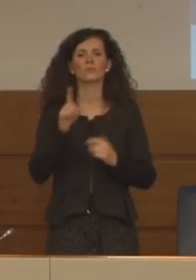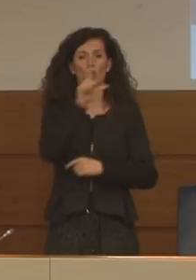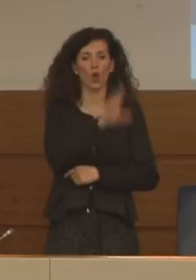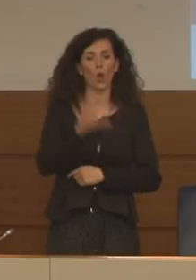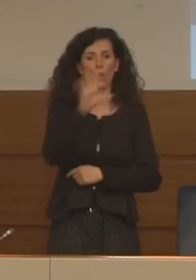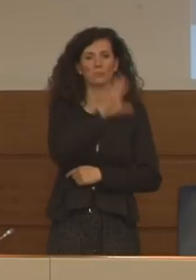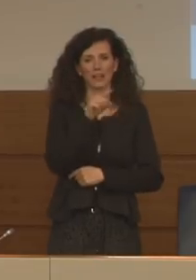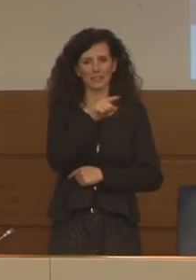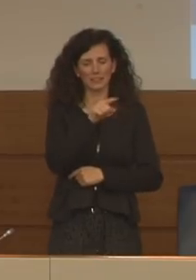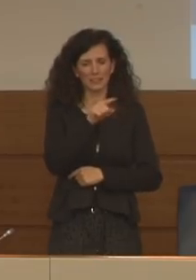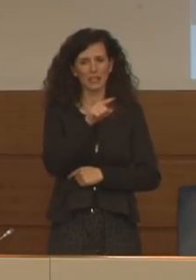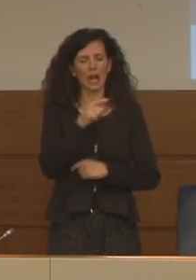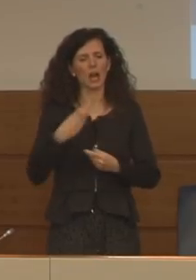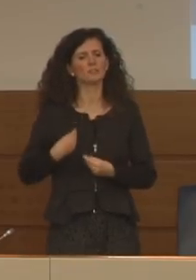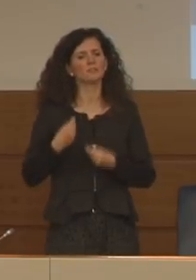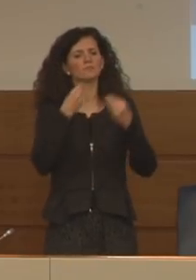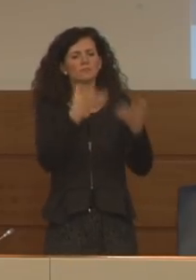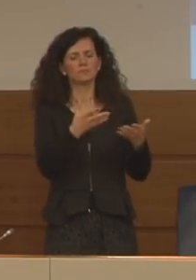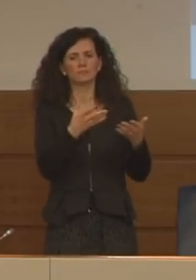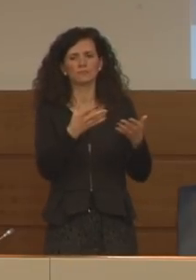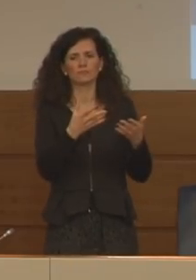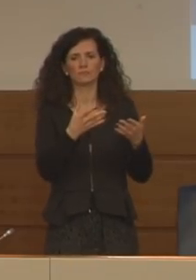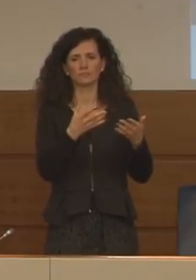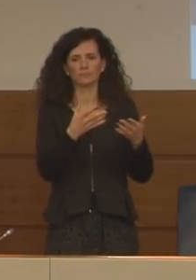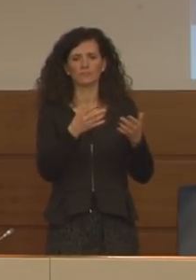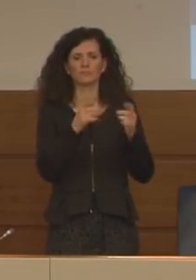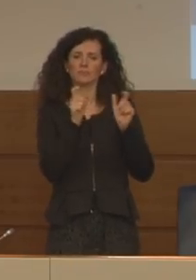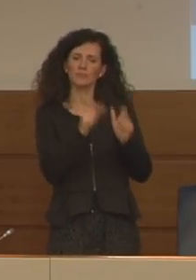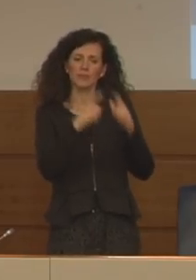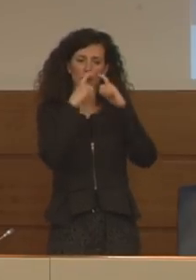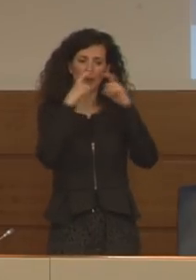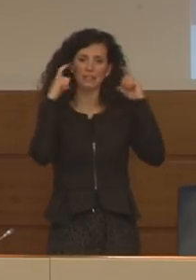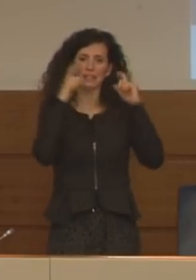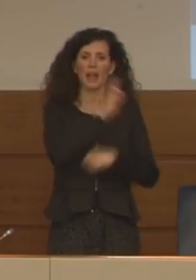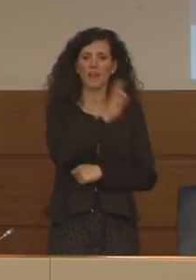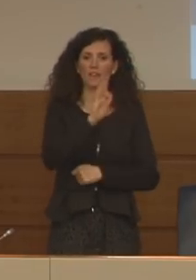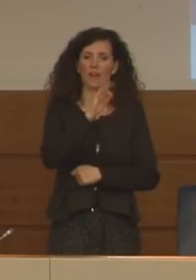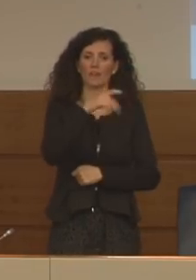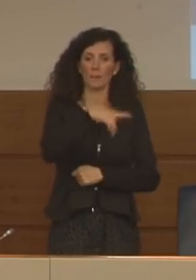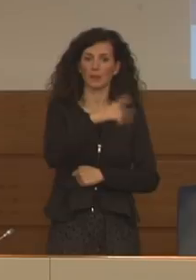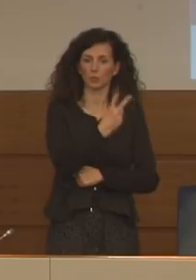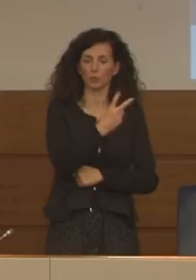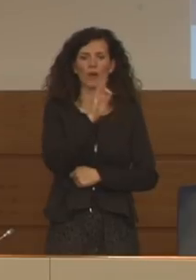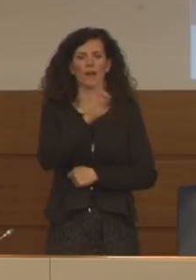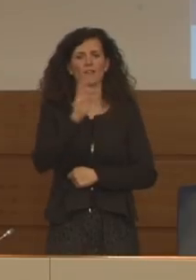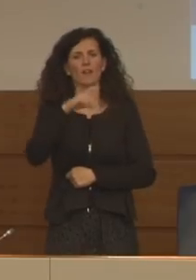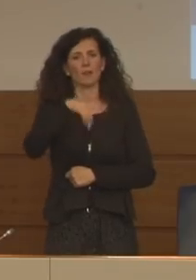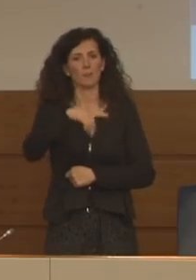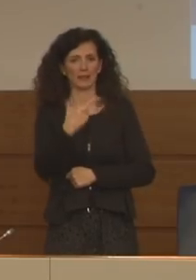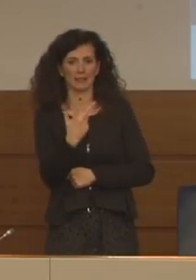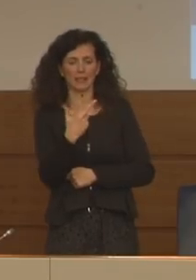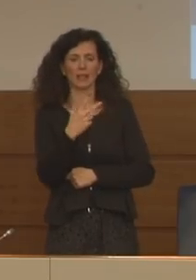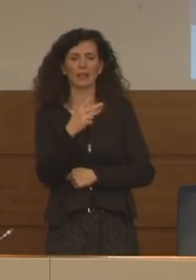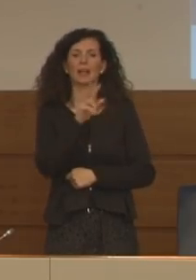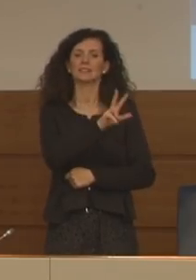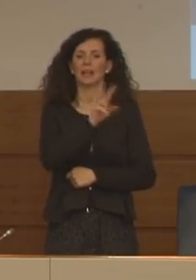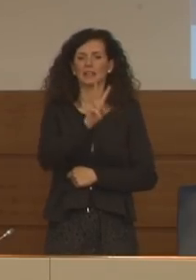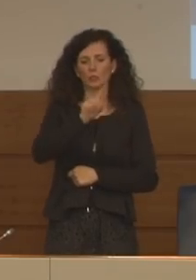lombardia abbiamo consegnato in termini di mascherine ffp2 ffp3 il